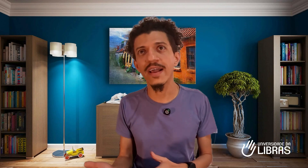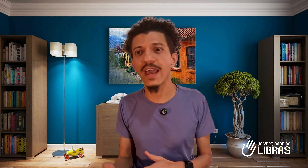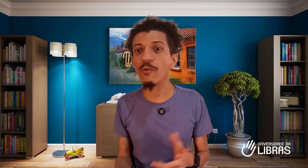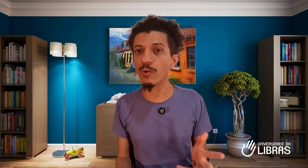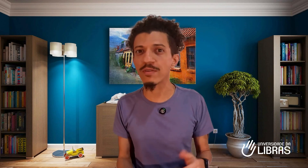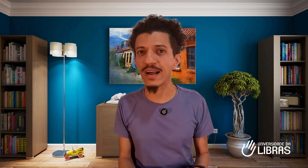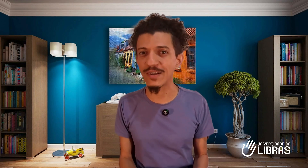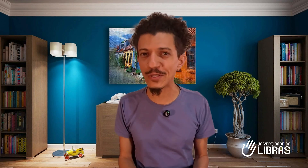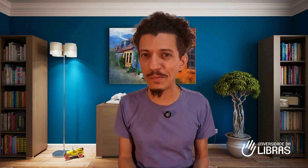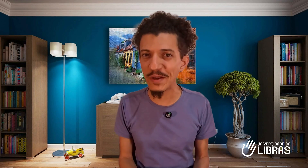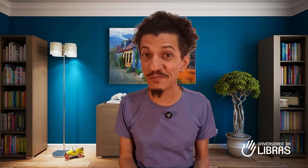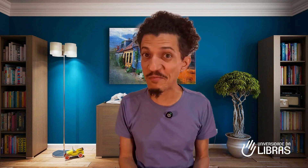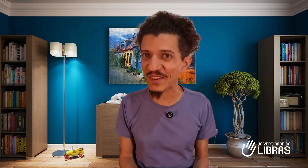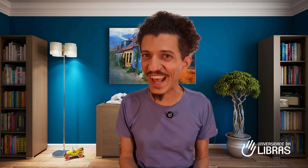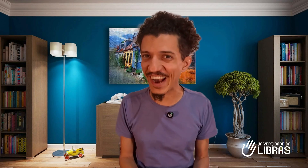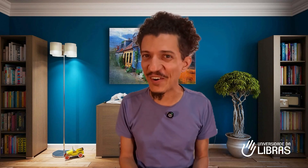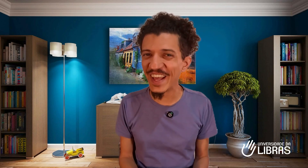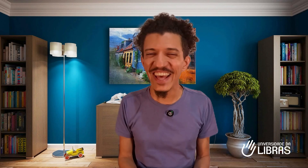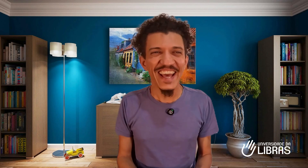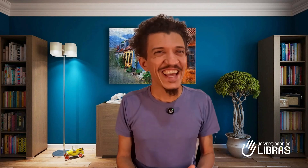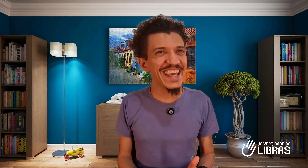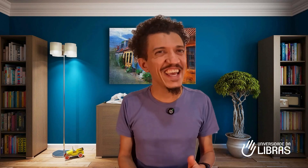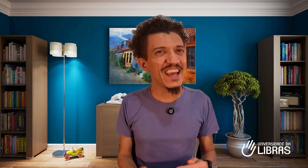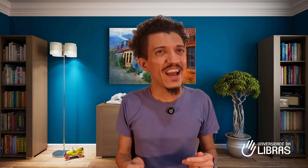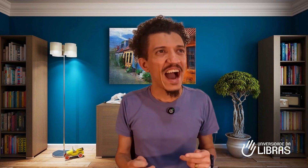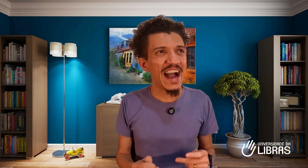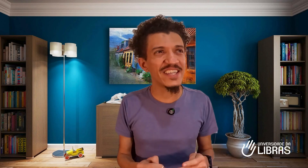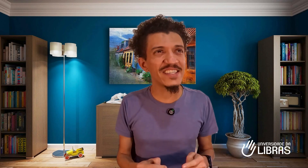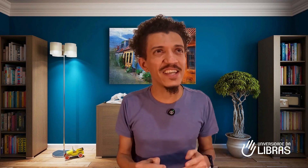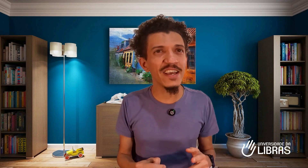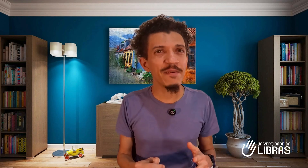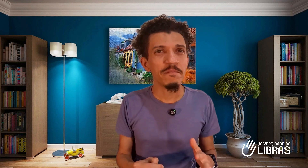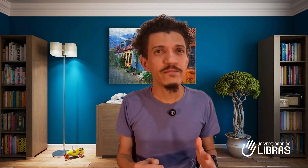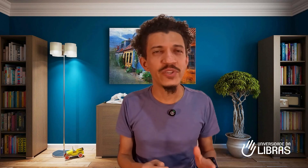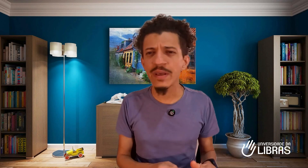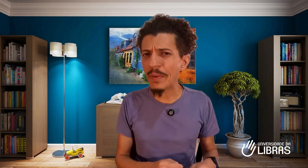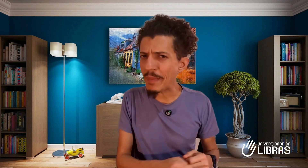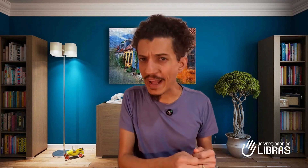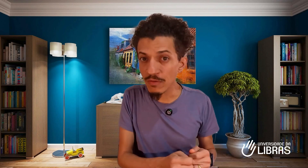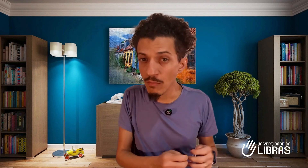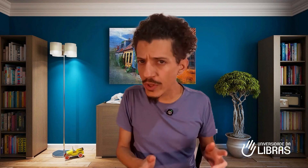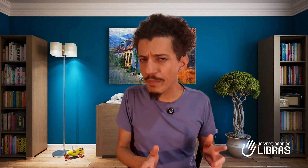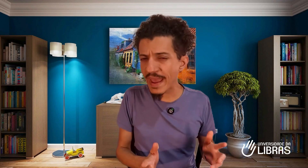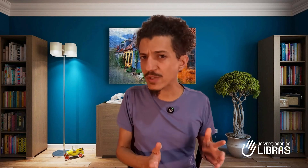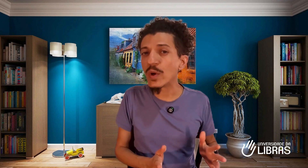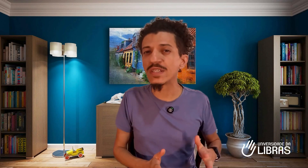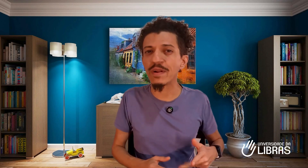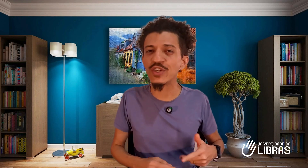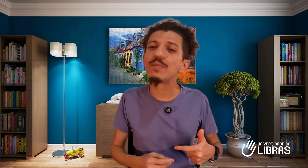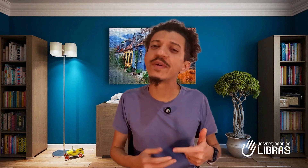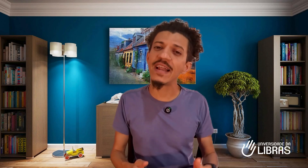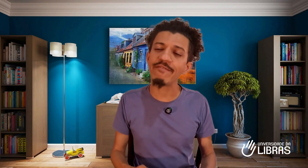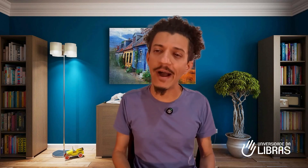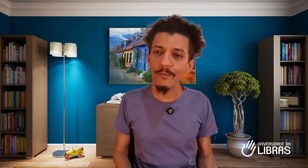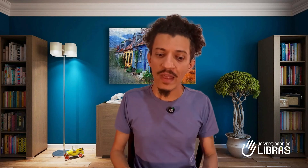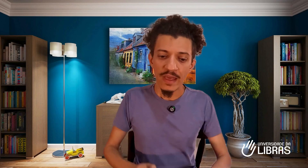um outro casal de amigos, foi muito legal. E a gente tinha preparado muito bem as coisas para a gente poder levar, e